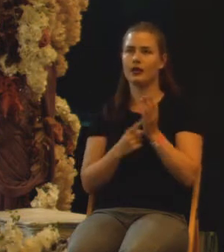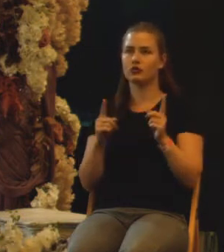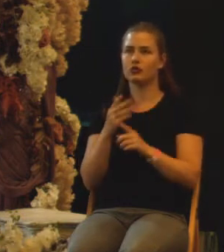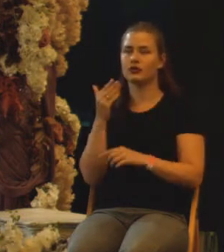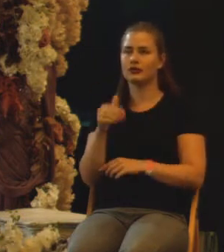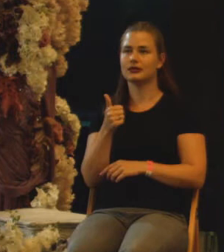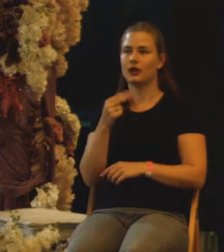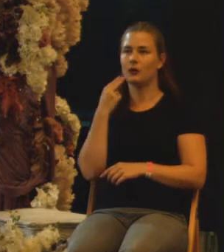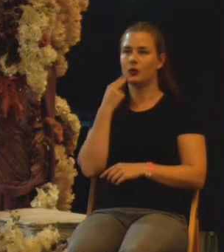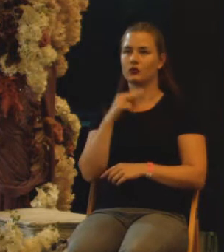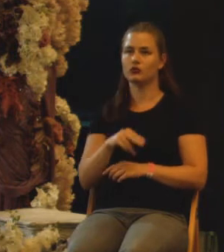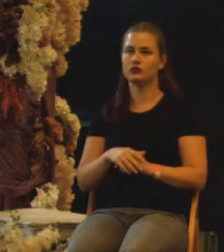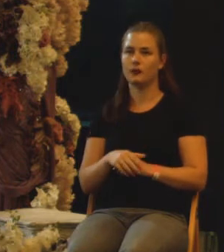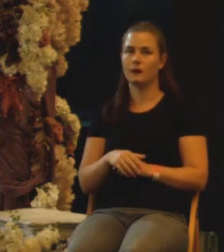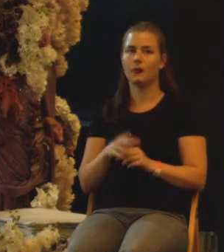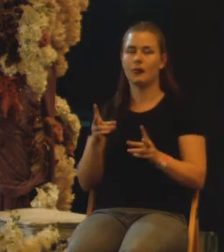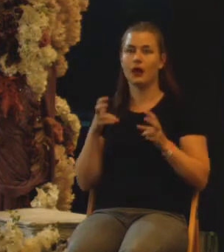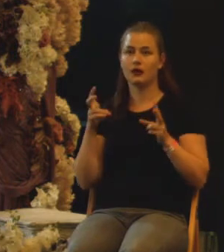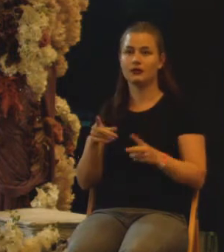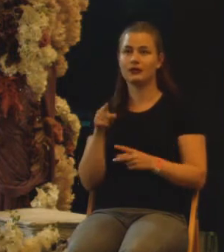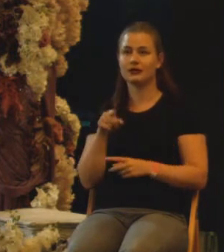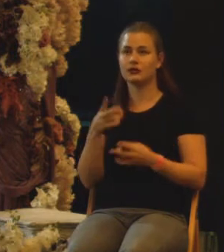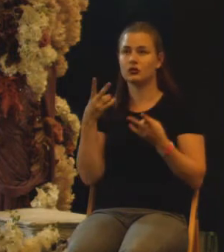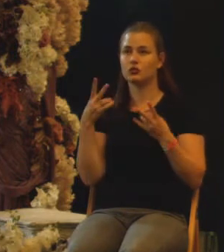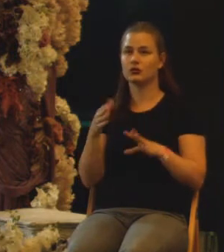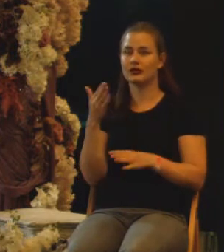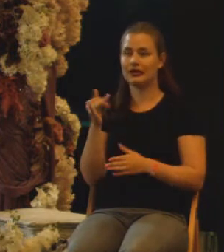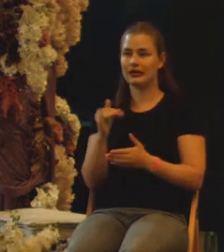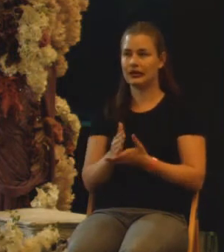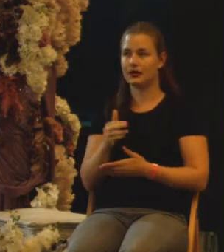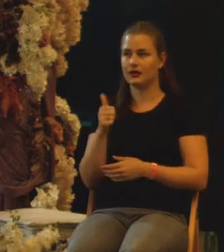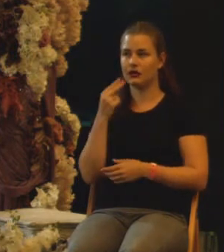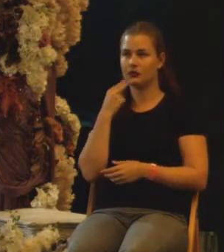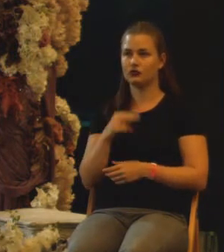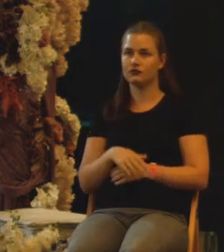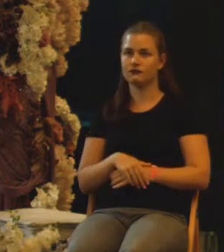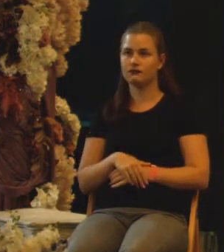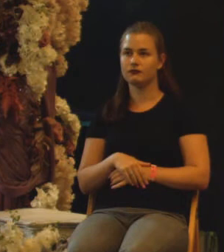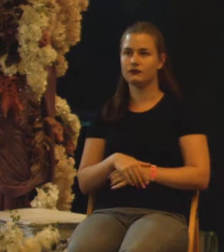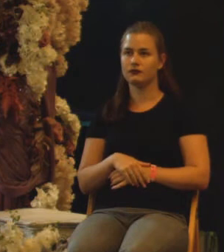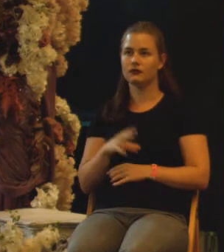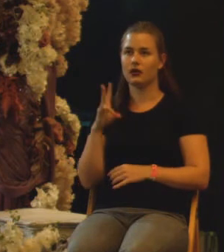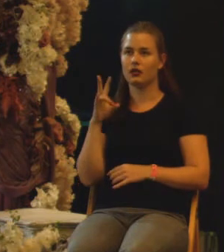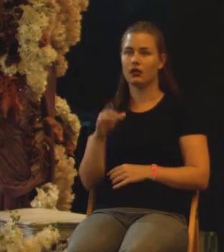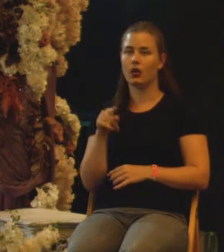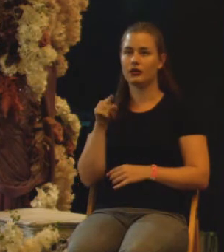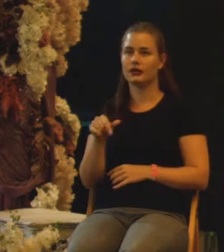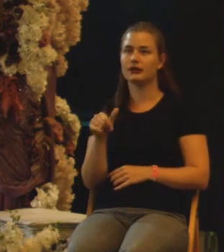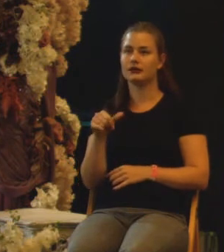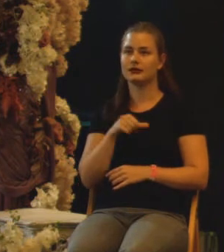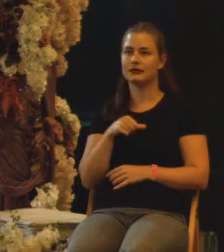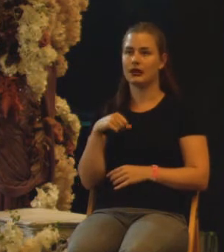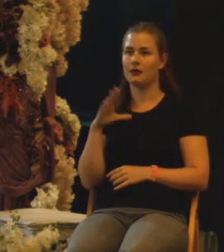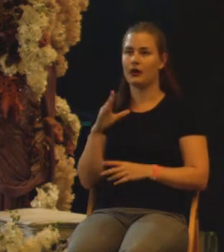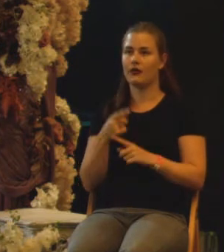самая лучшая, ну, как бы не надо, потому что ты и есть самая лучшая. Но ты сама в это не до